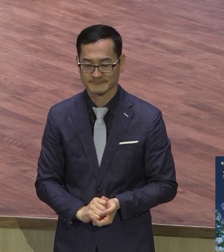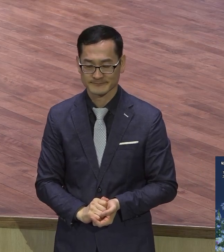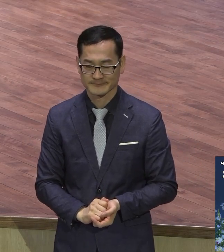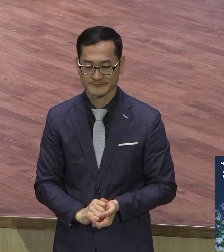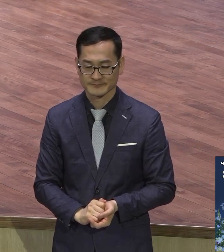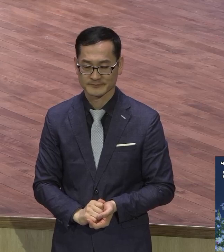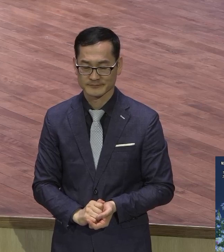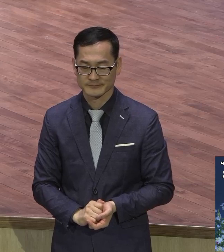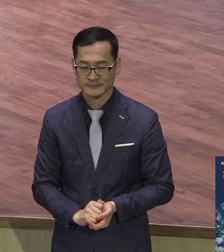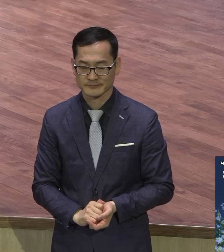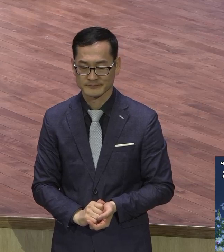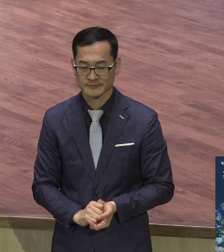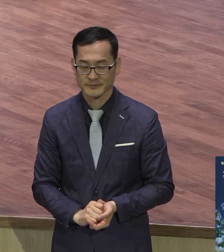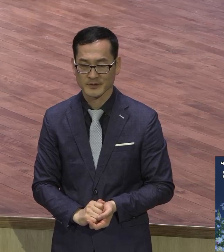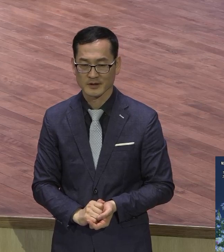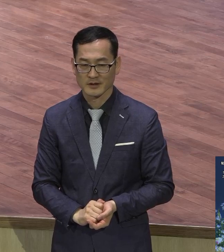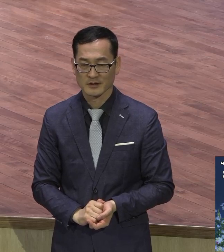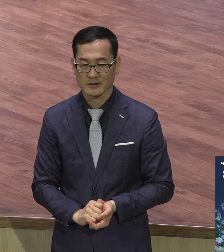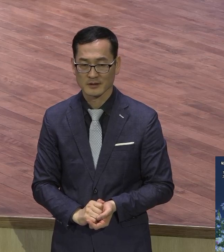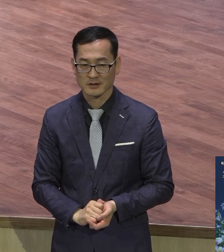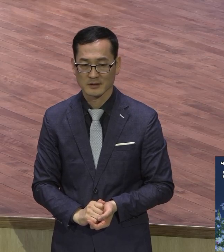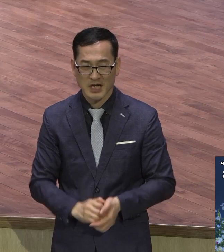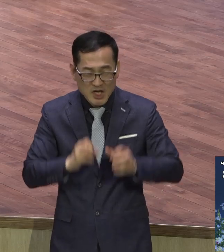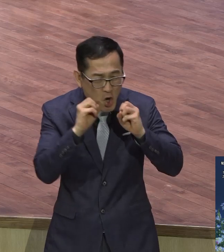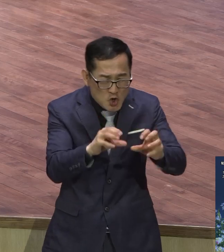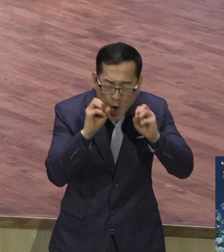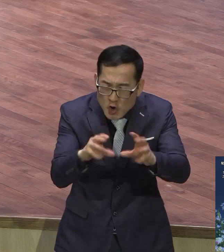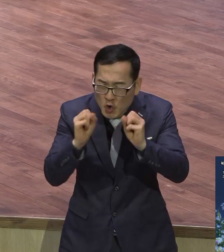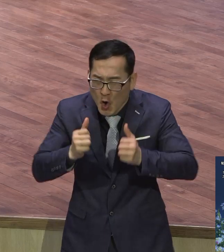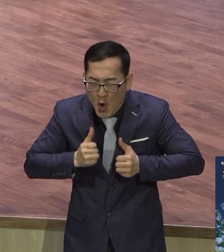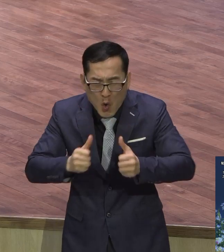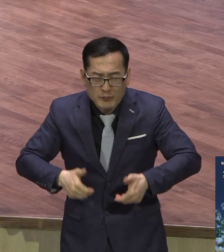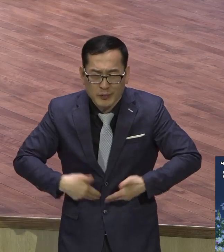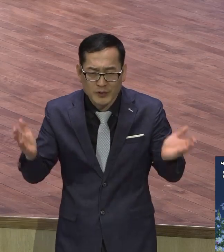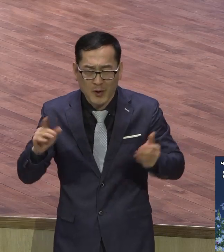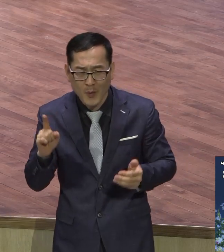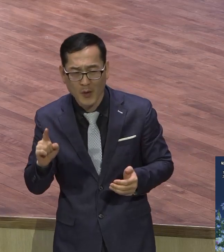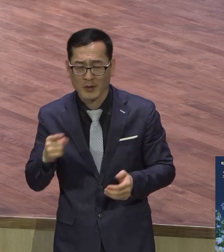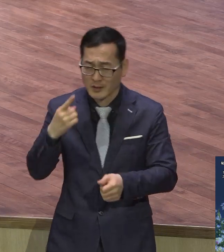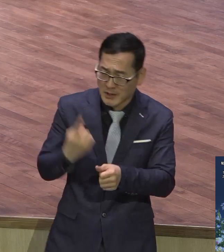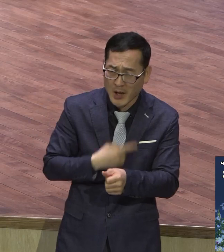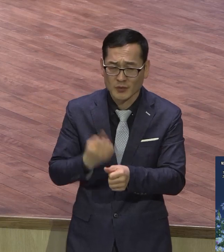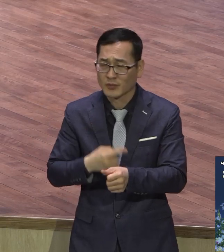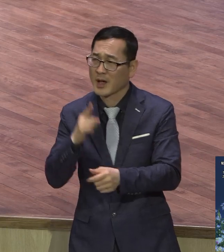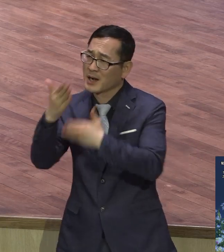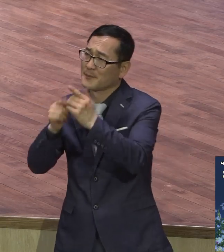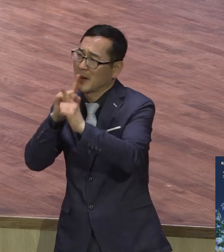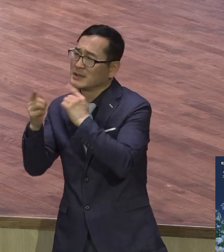뭐 전도 알아. 할 것도 없어요. 그냥 삶 속에서 만난 사람이 입에서 말씀이 나와요. 그냥